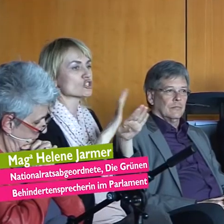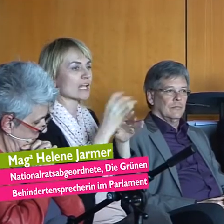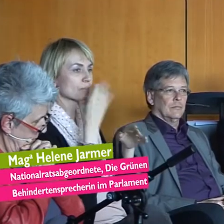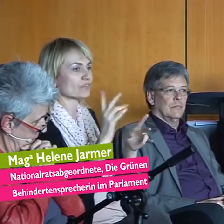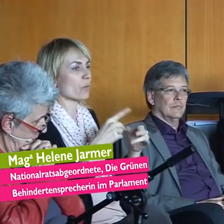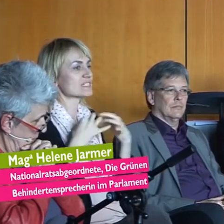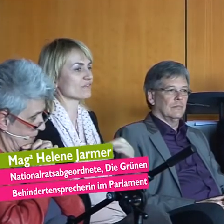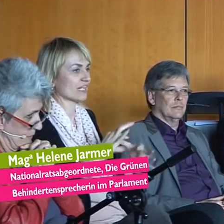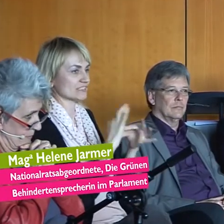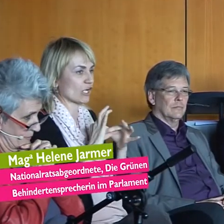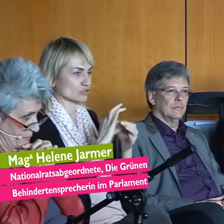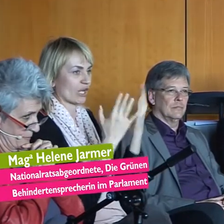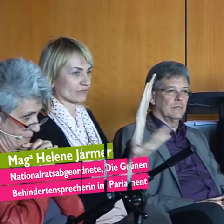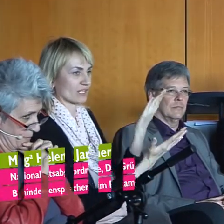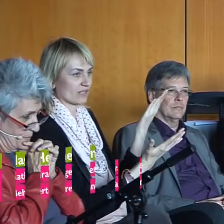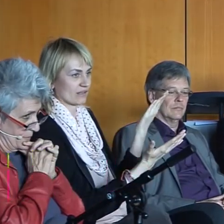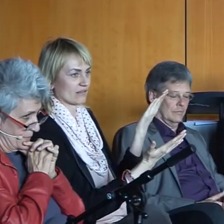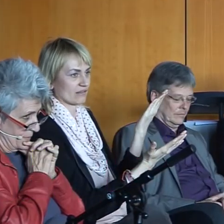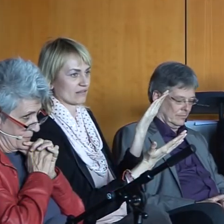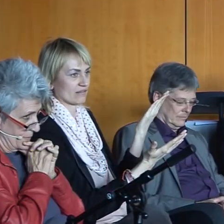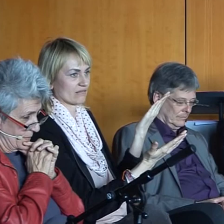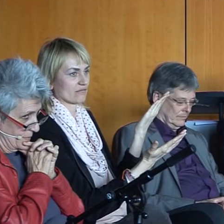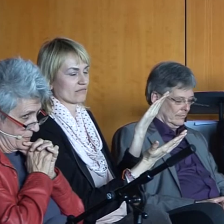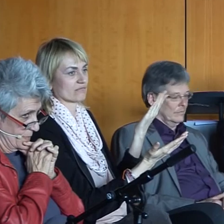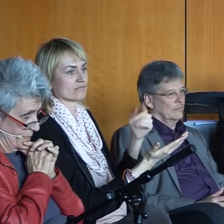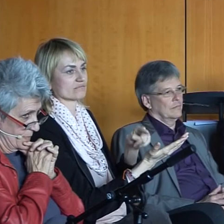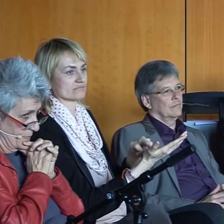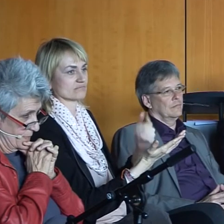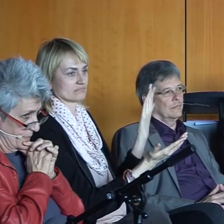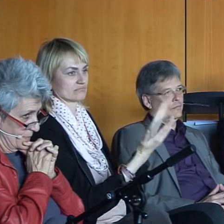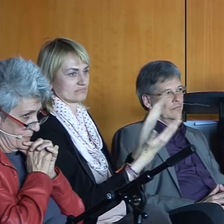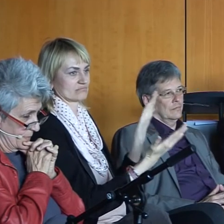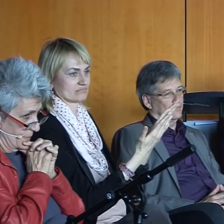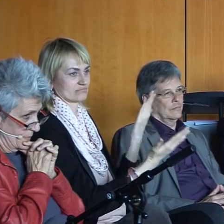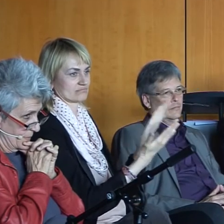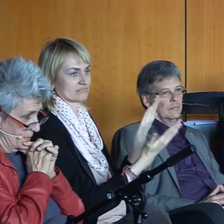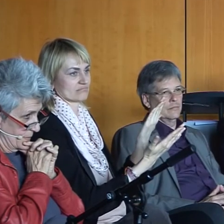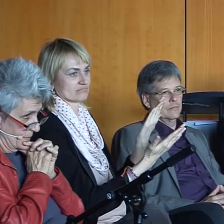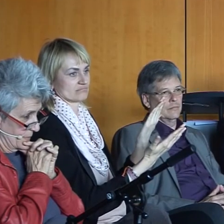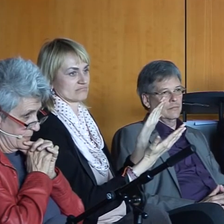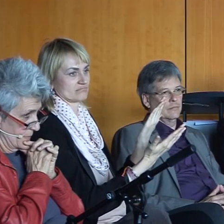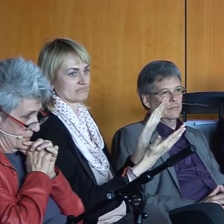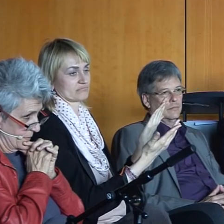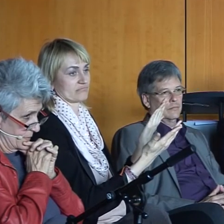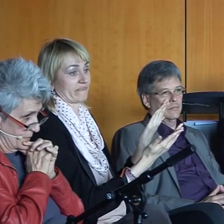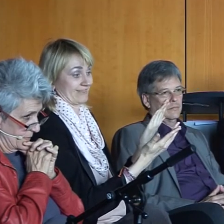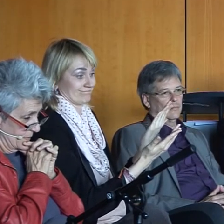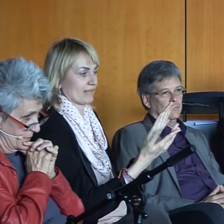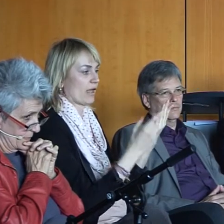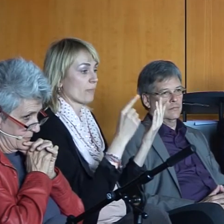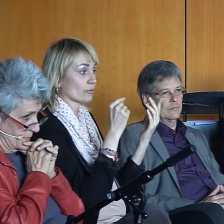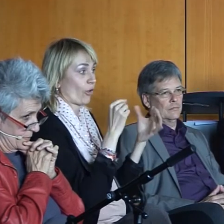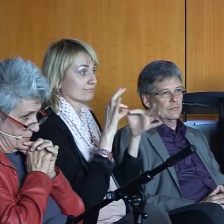Die Staaten sind aufgerufen, Berichte einzuschicken. Denen gegenüber werden Schattenberichte gestellt von Zivilgesellschaften.